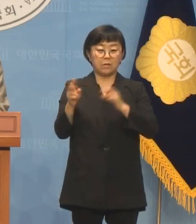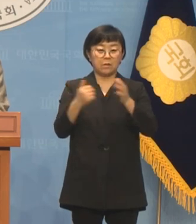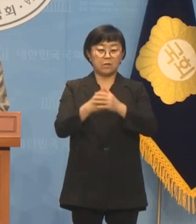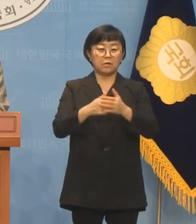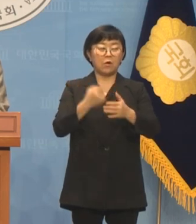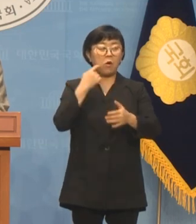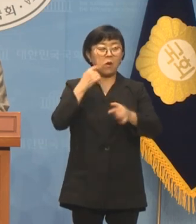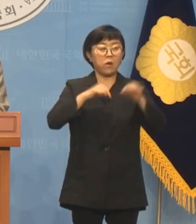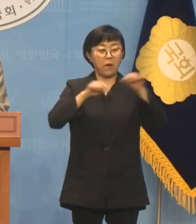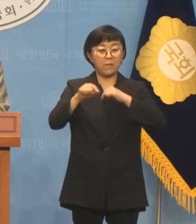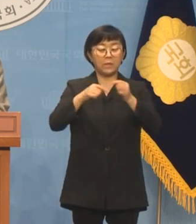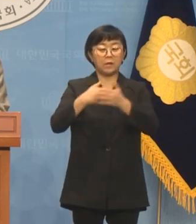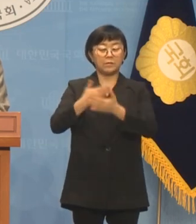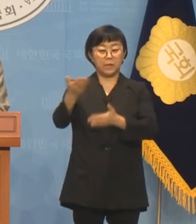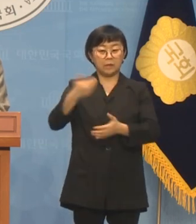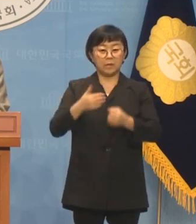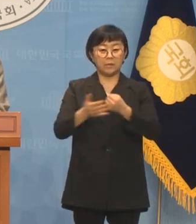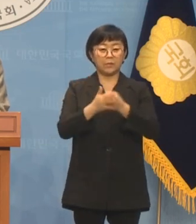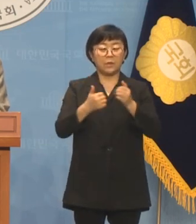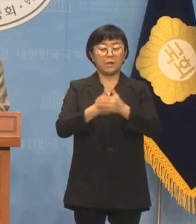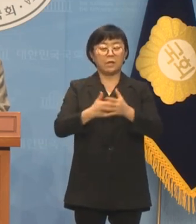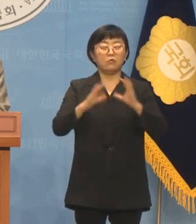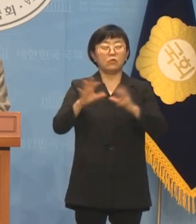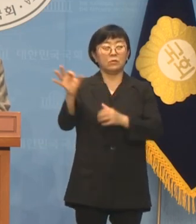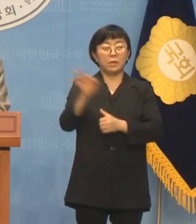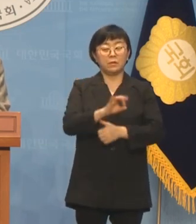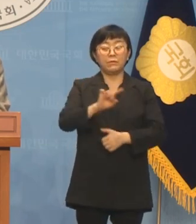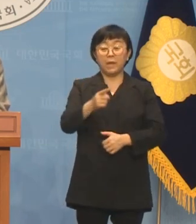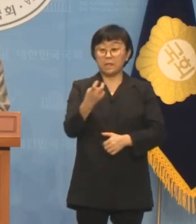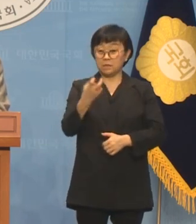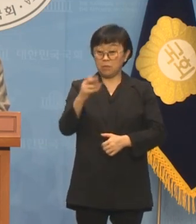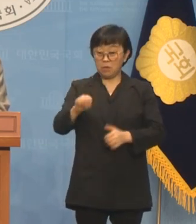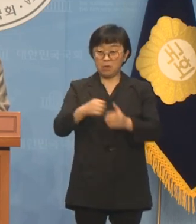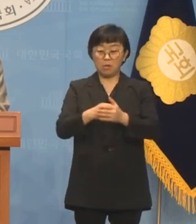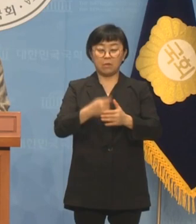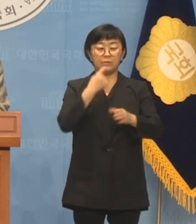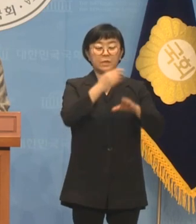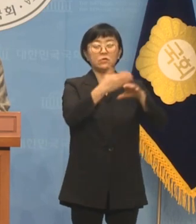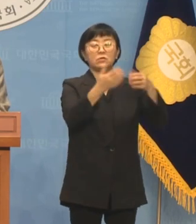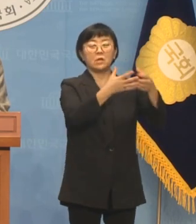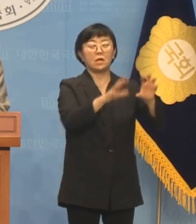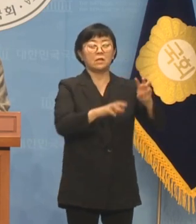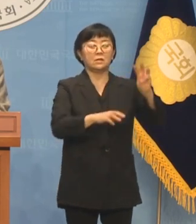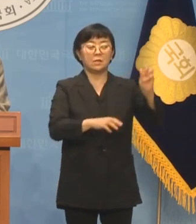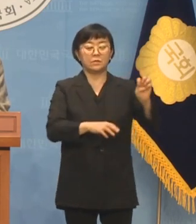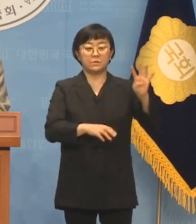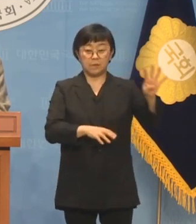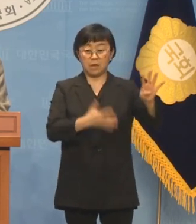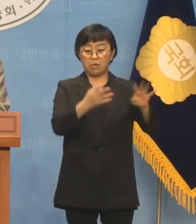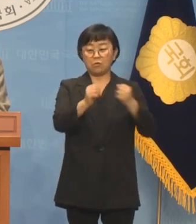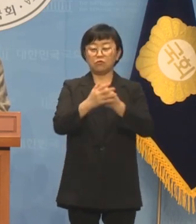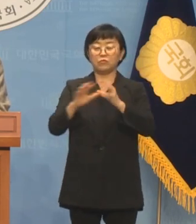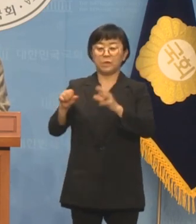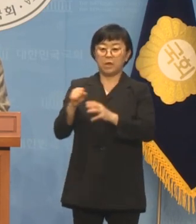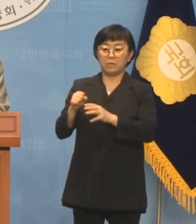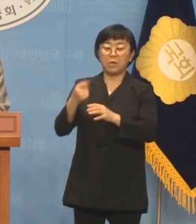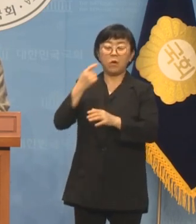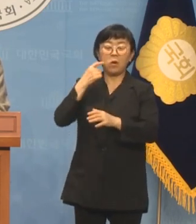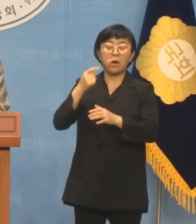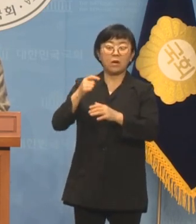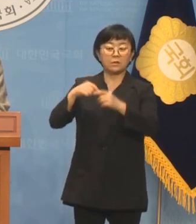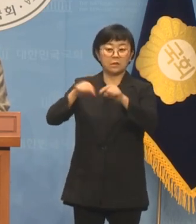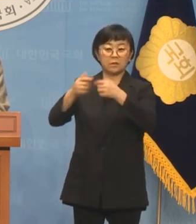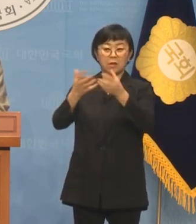받은 국고보조금만 120억입니다. 민주당 위성정당이 34억, 국민의힘